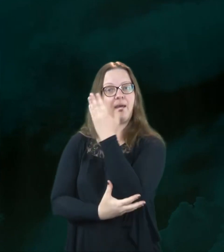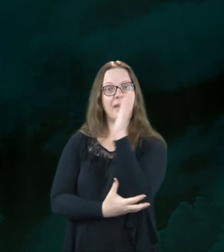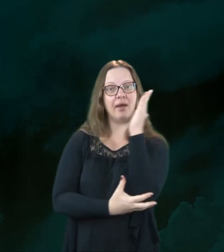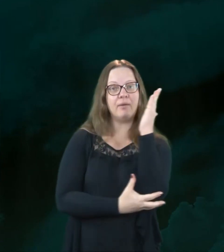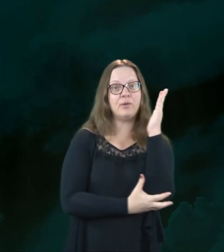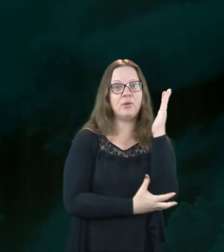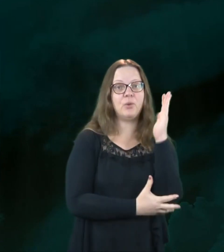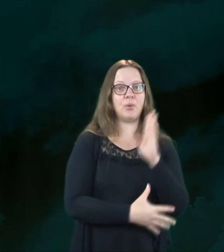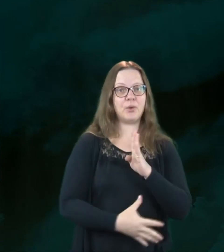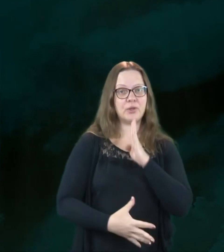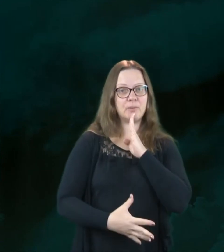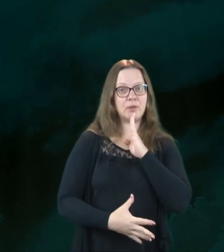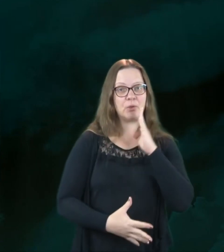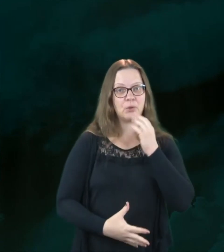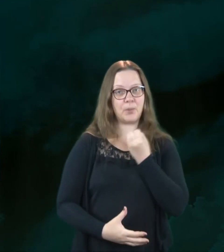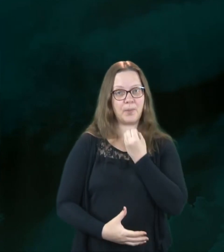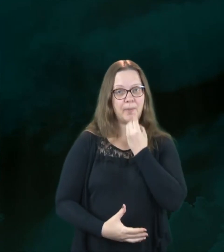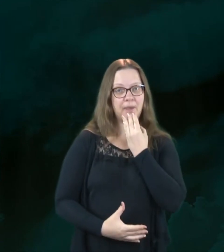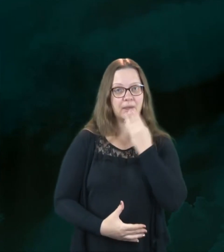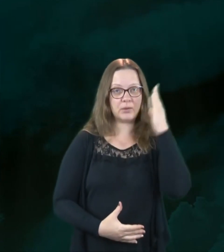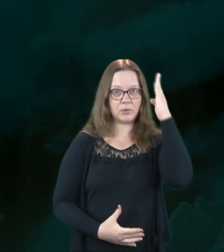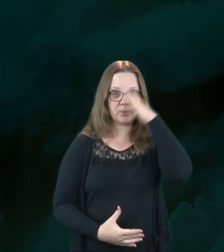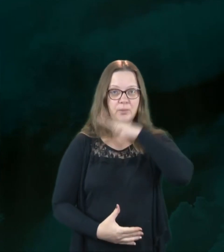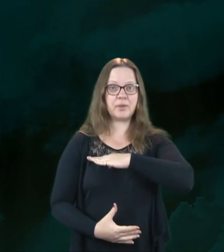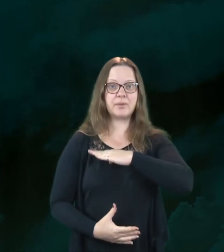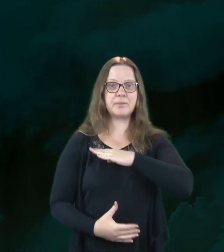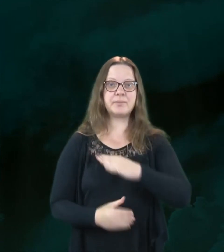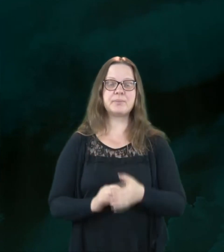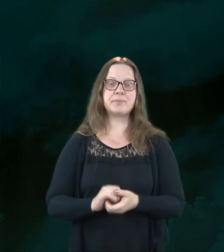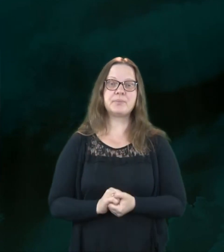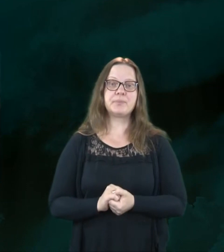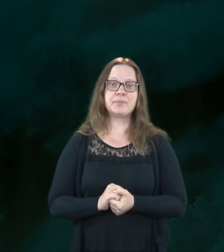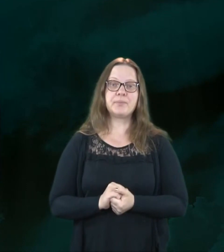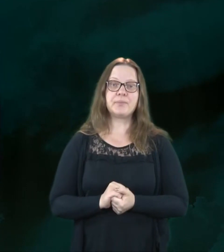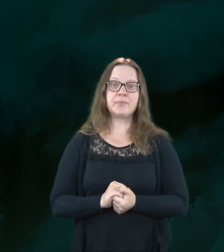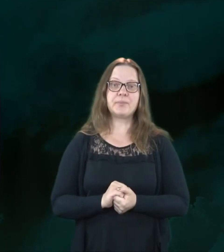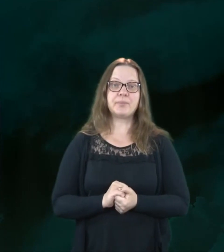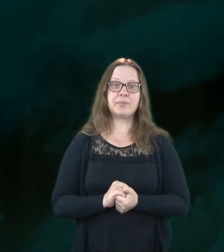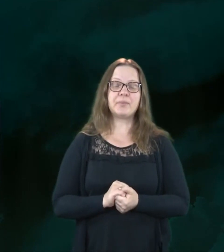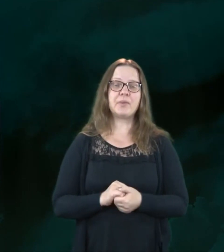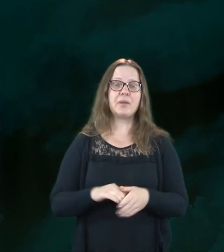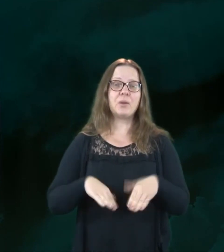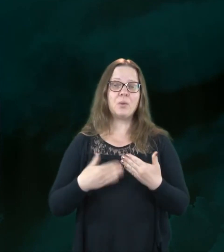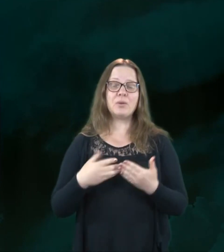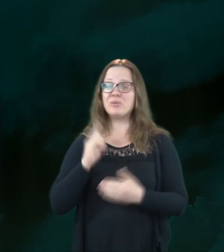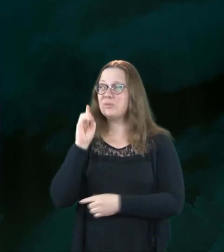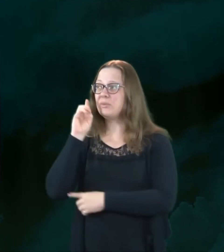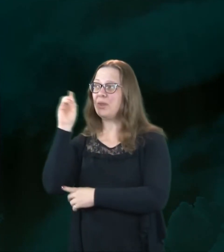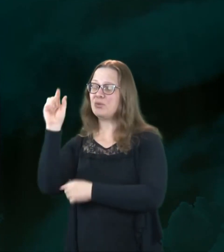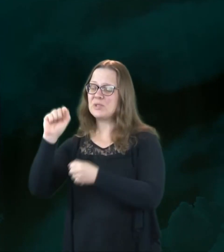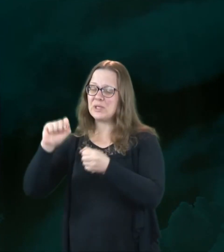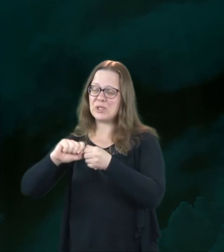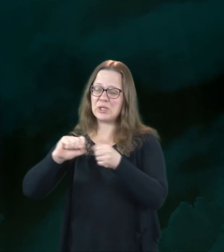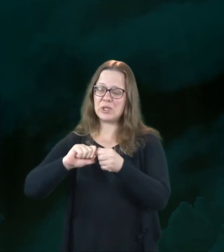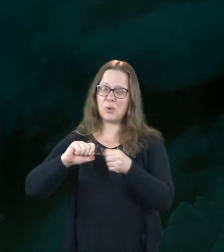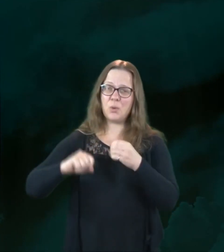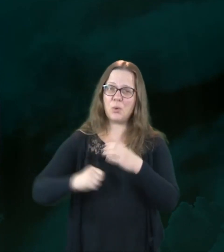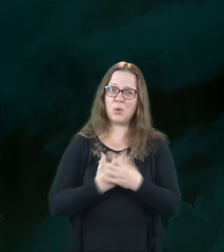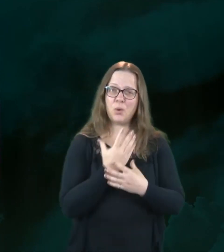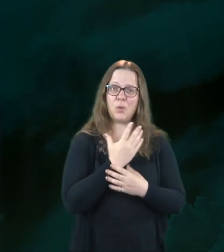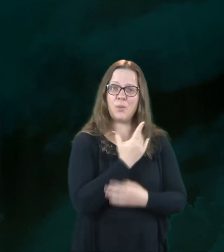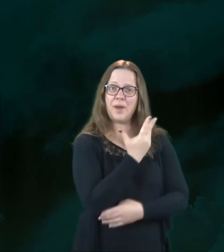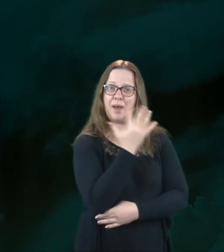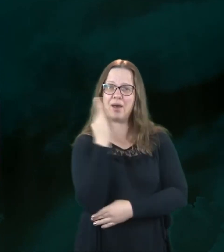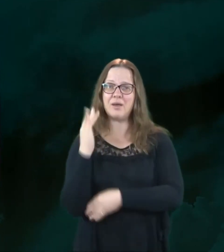pequena observação. Quando Deus fez brotar toda sorte de árvores, Ele se preocupou